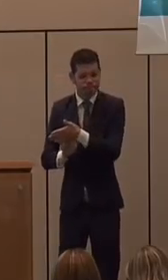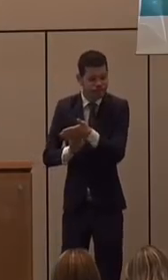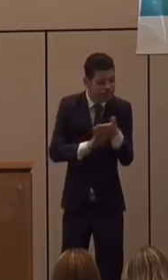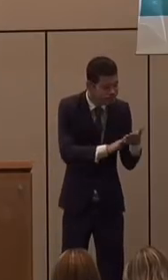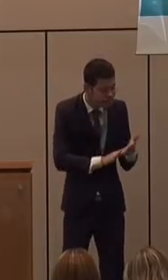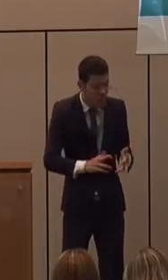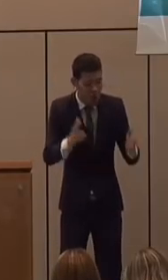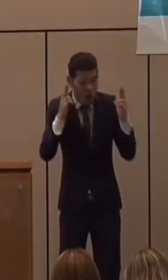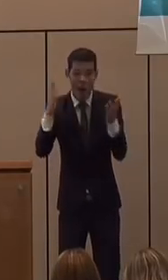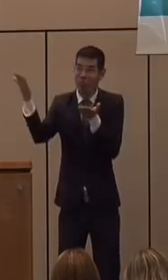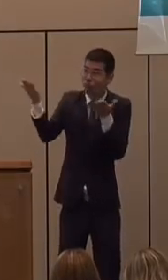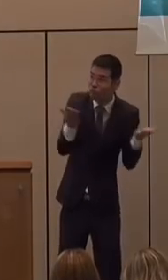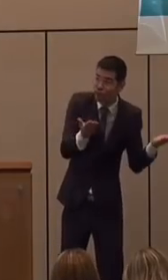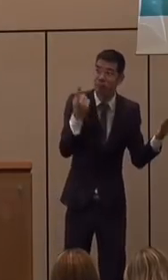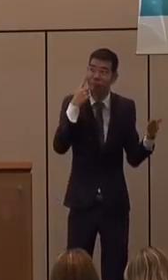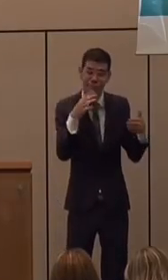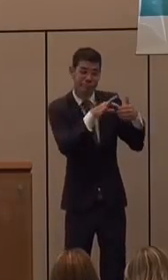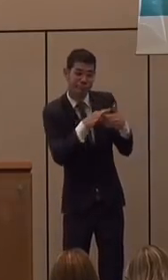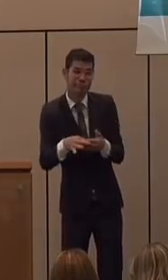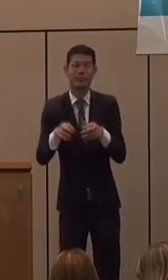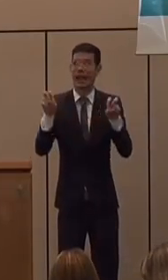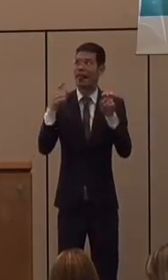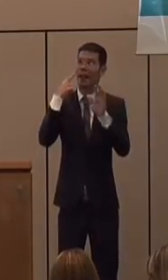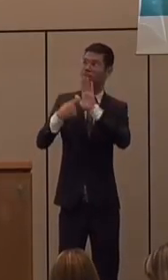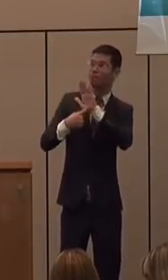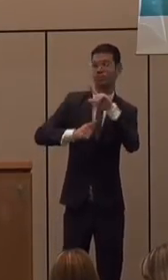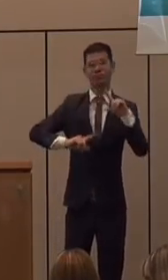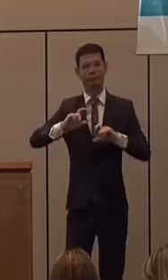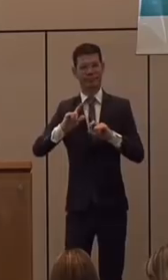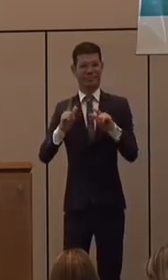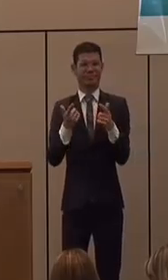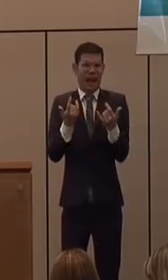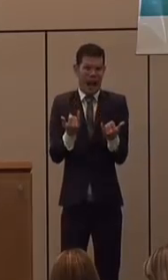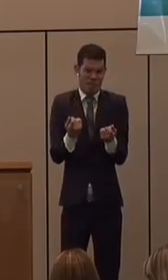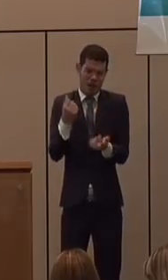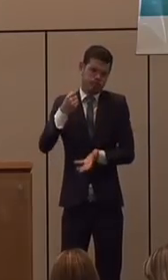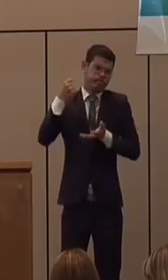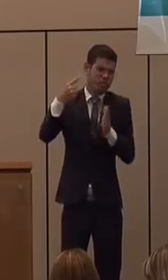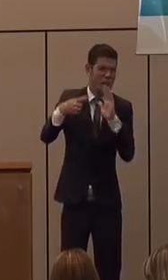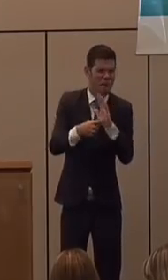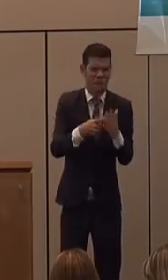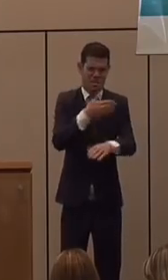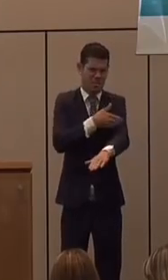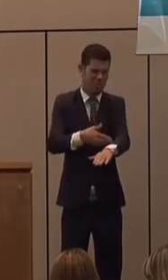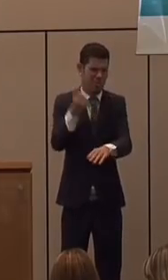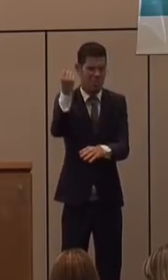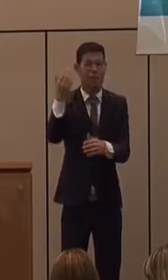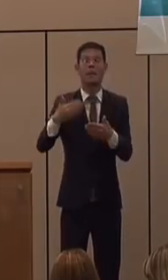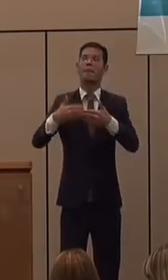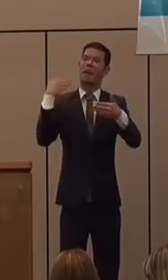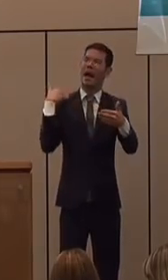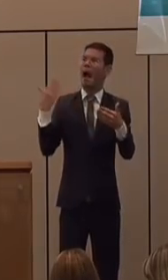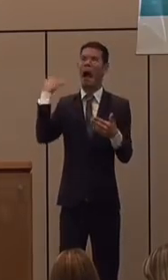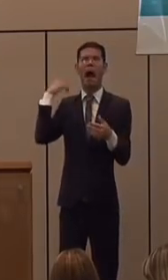4 mil millones de pesos estamos promoviendo otro tipo de actividades que anteriormente no eran vistas con mucho interés